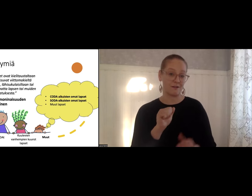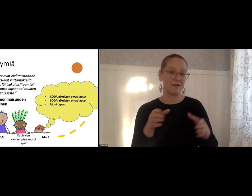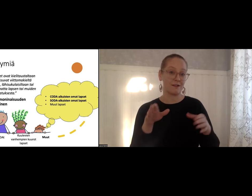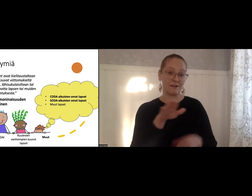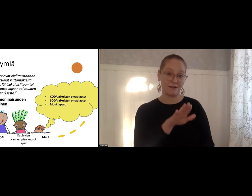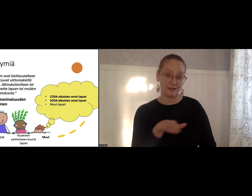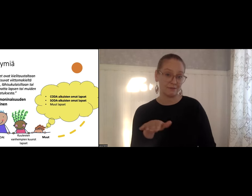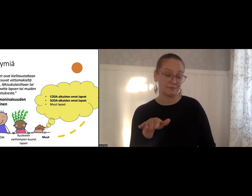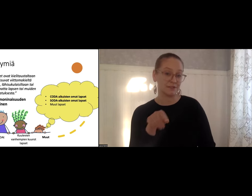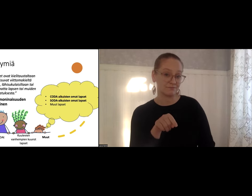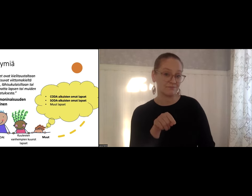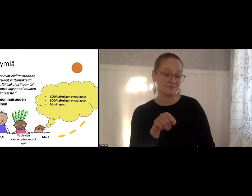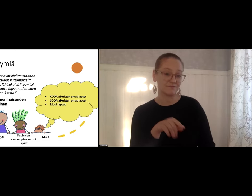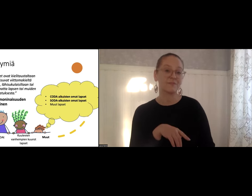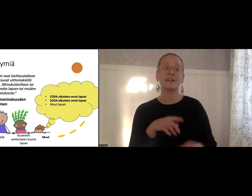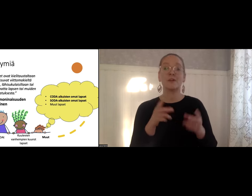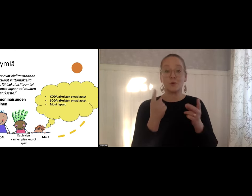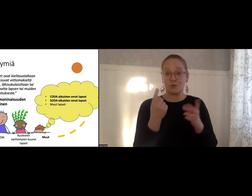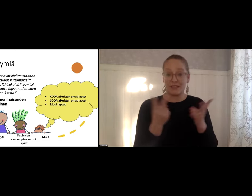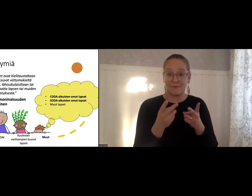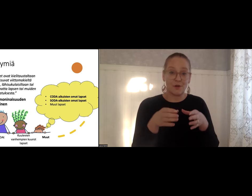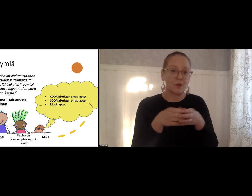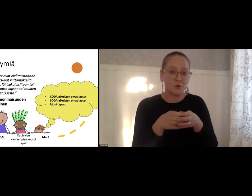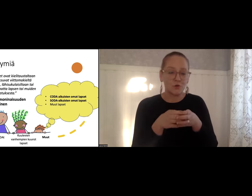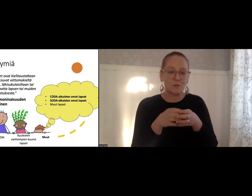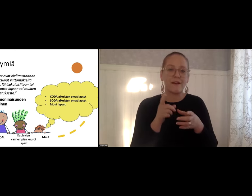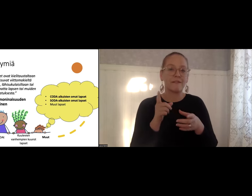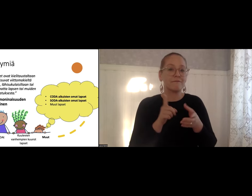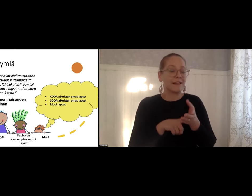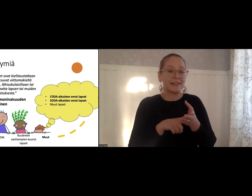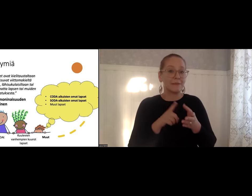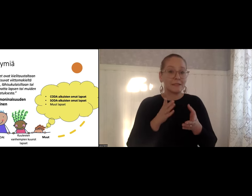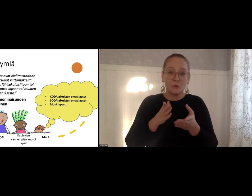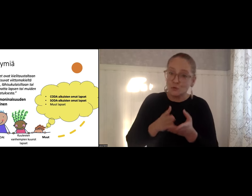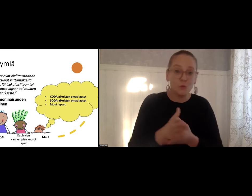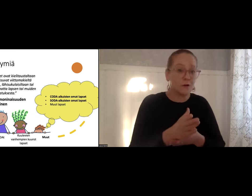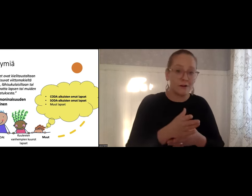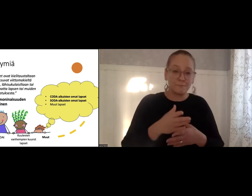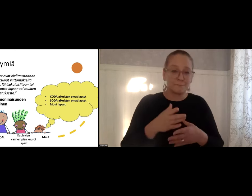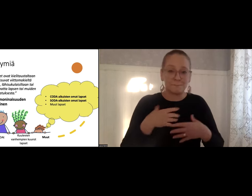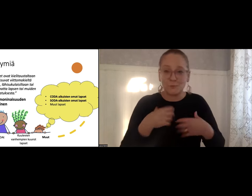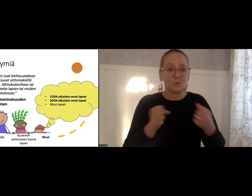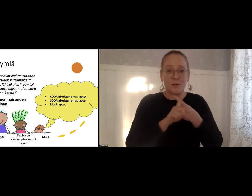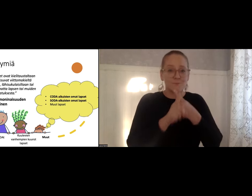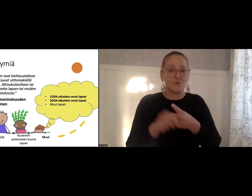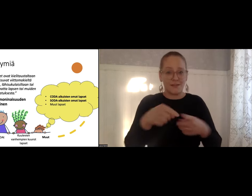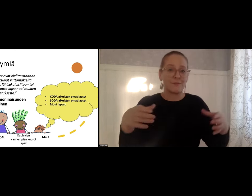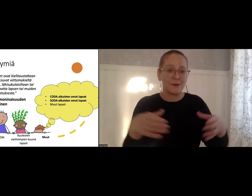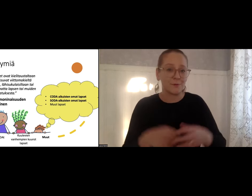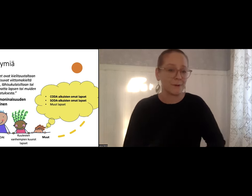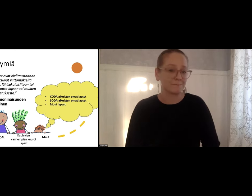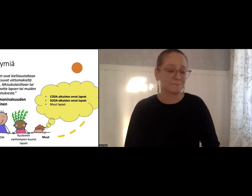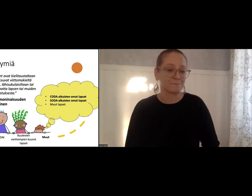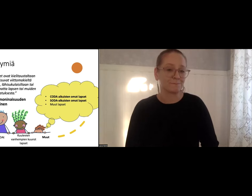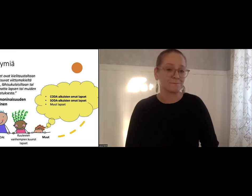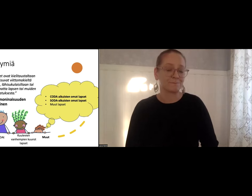Sen lisäksi sodalapset ovat yksi ryhmä tässä moninaisuudessa mukana,